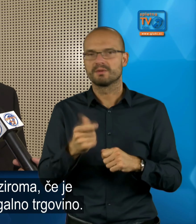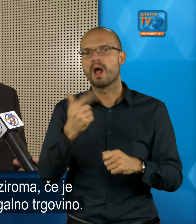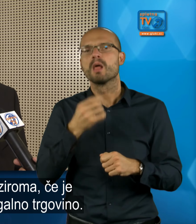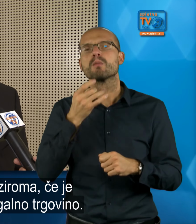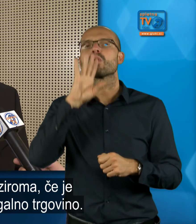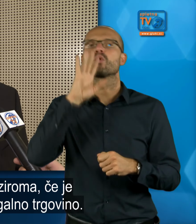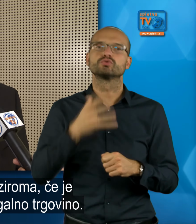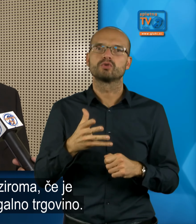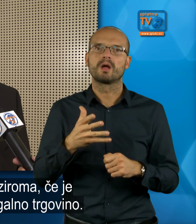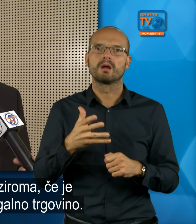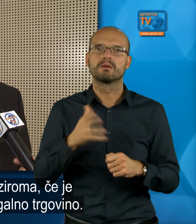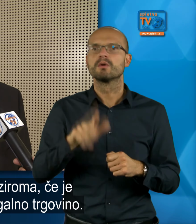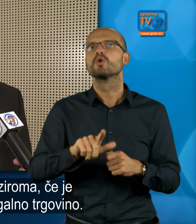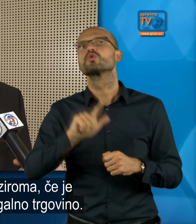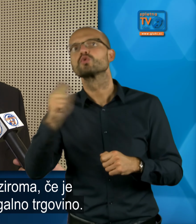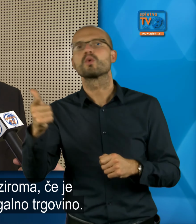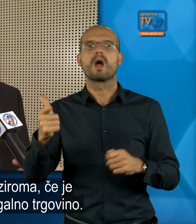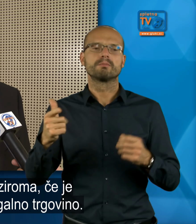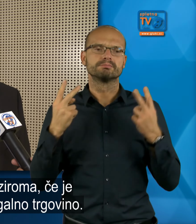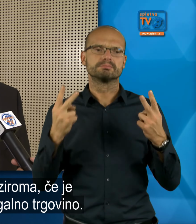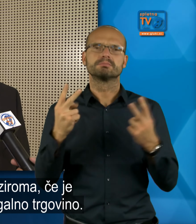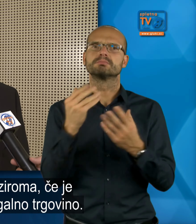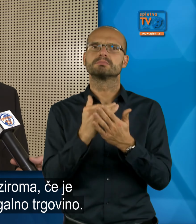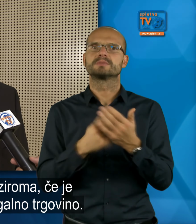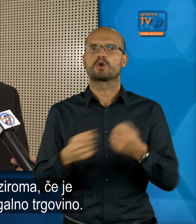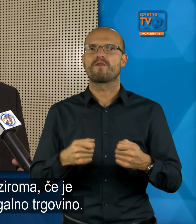ali je boljše v bistvu iti v